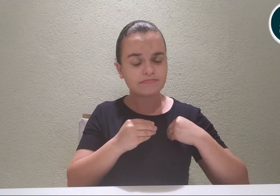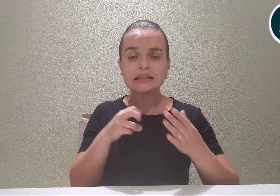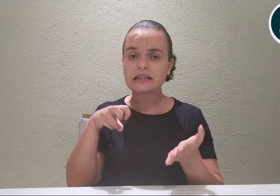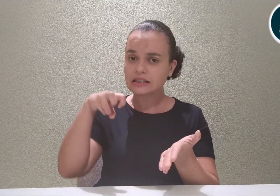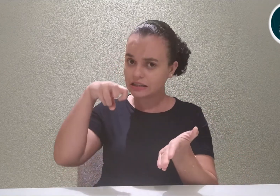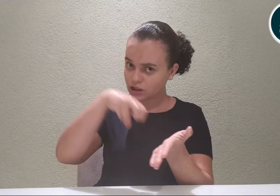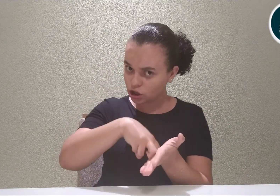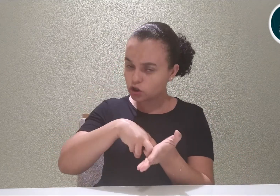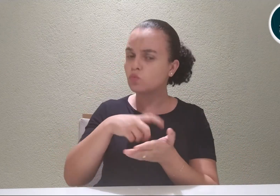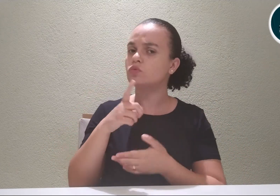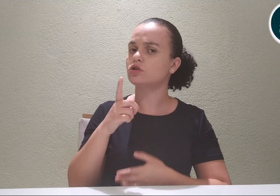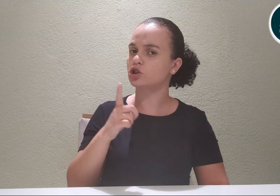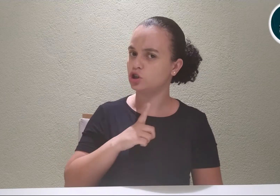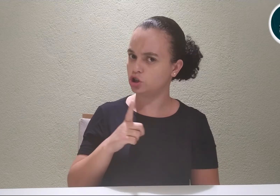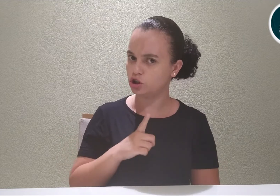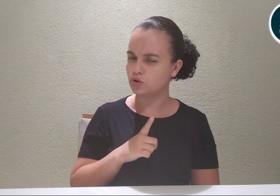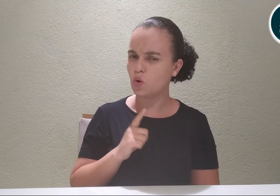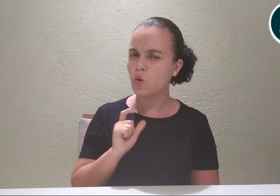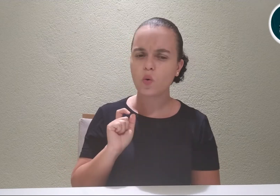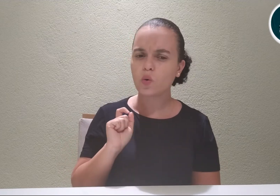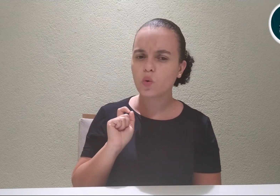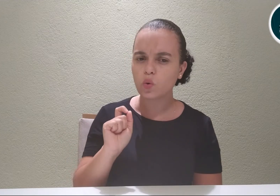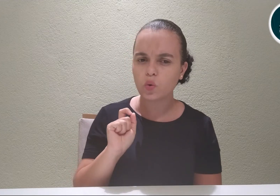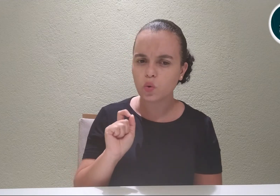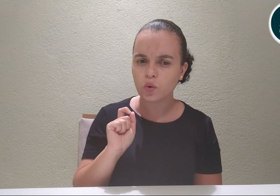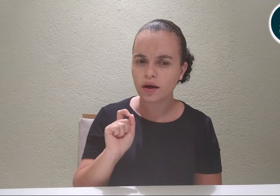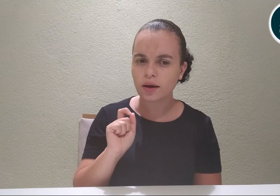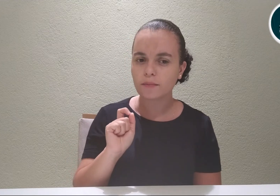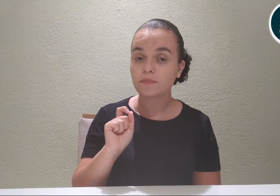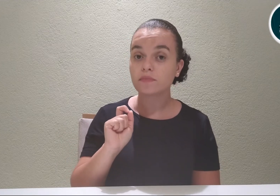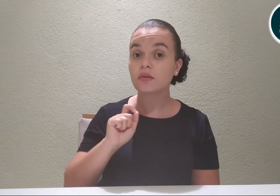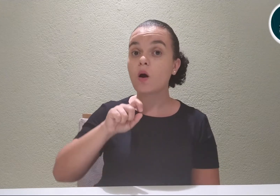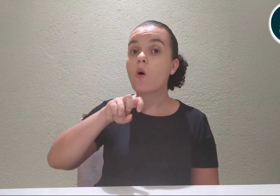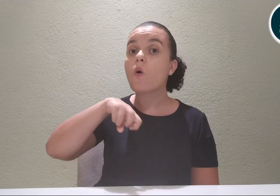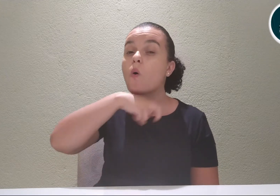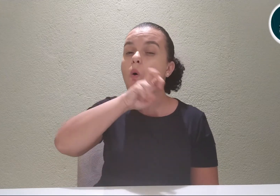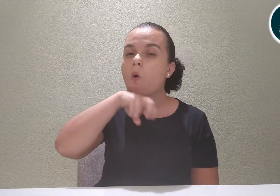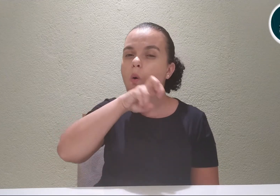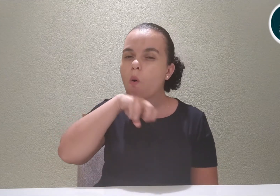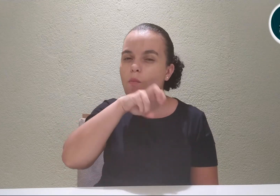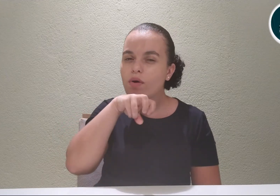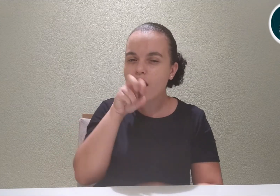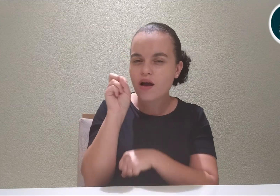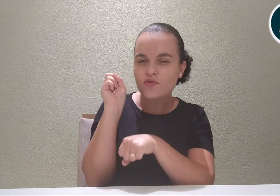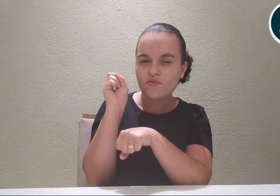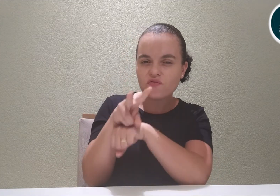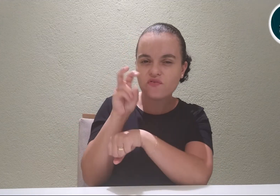foi castigado devido ao seu pecado com cobras